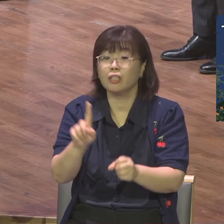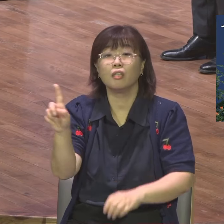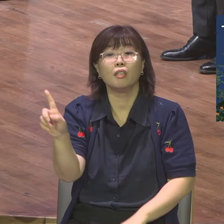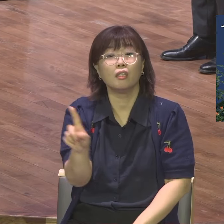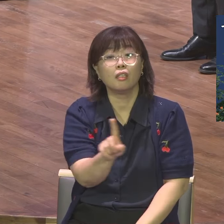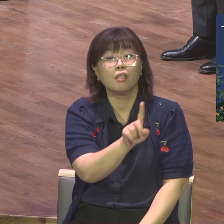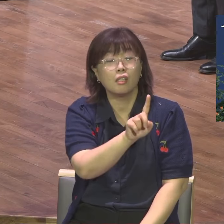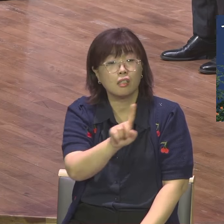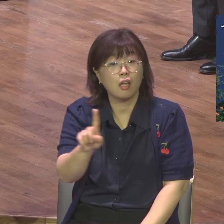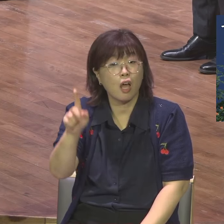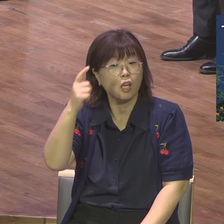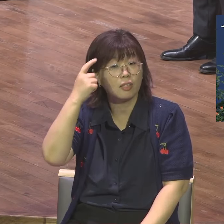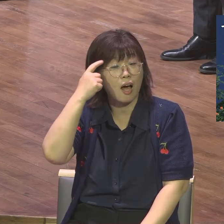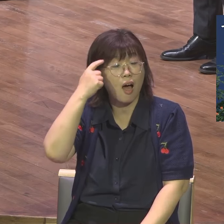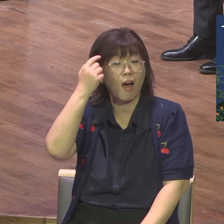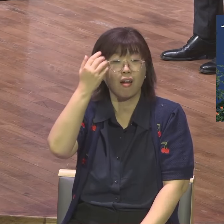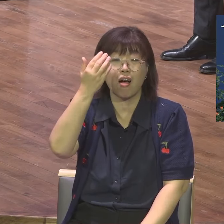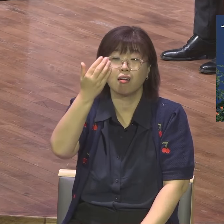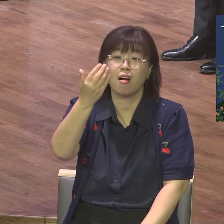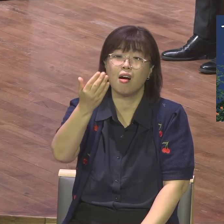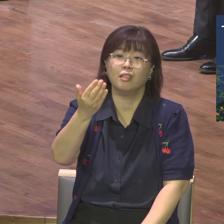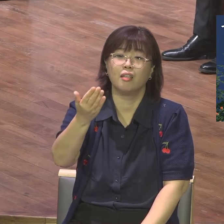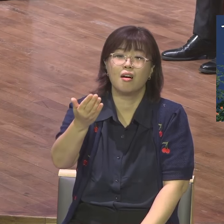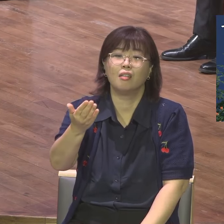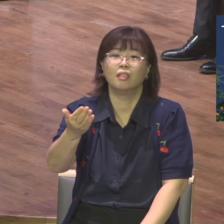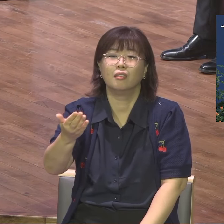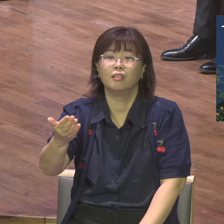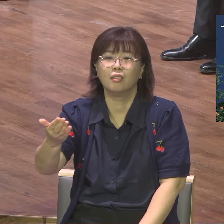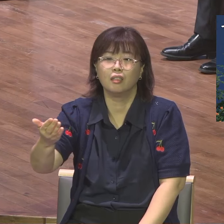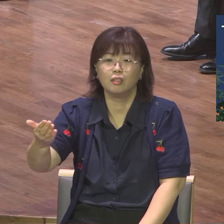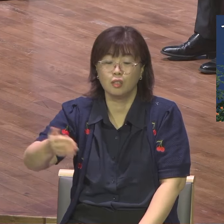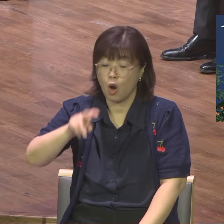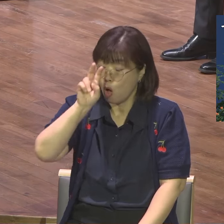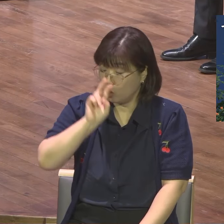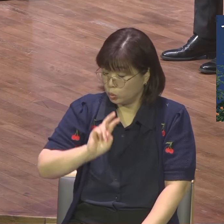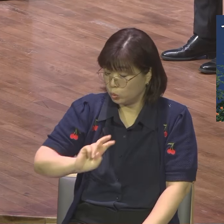무엇을 위해 살아가나